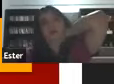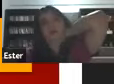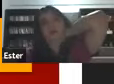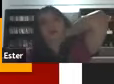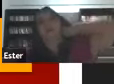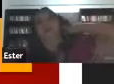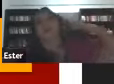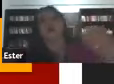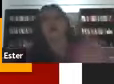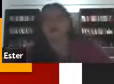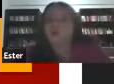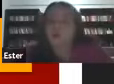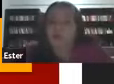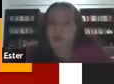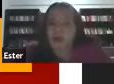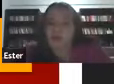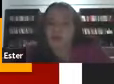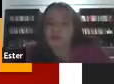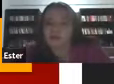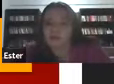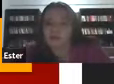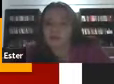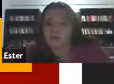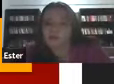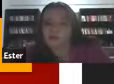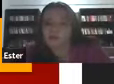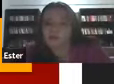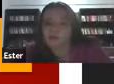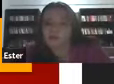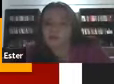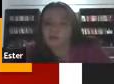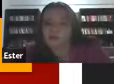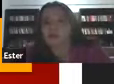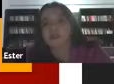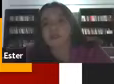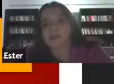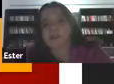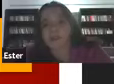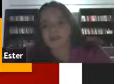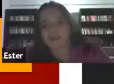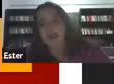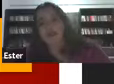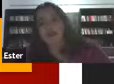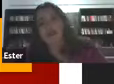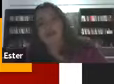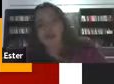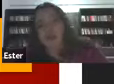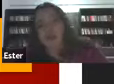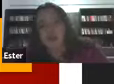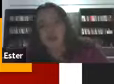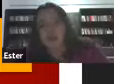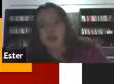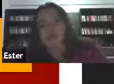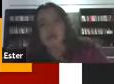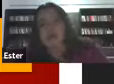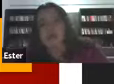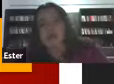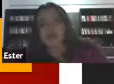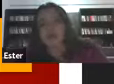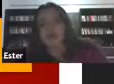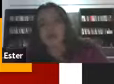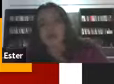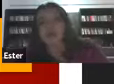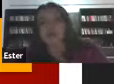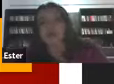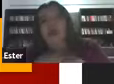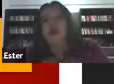aí. Outro eixo muito caro é a defesa da participação popular. Se essa agenda neofascista está atuando contra a retirada dos